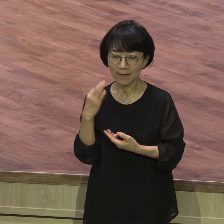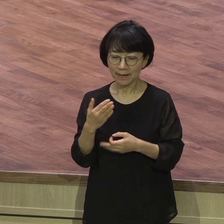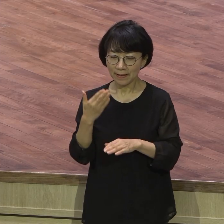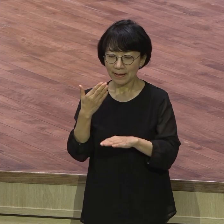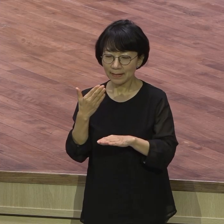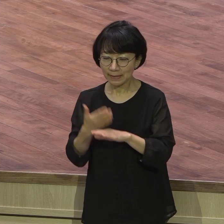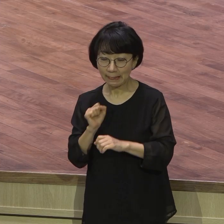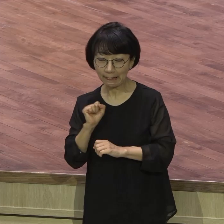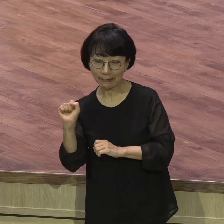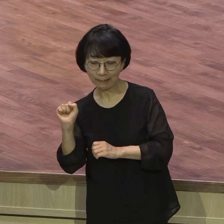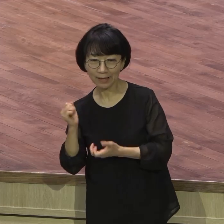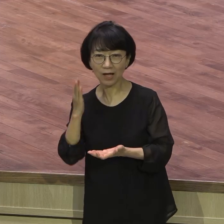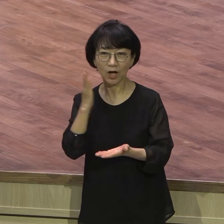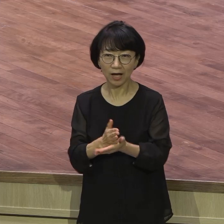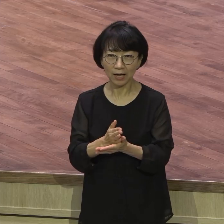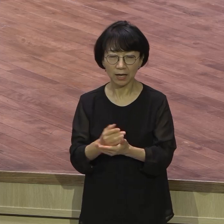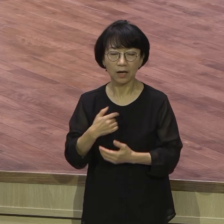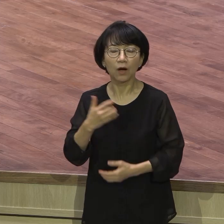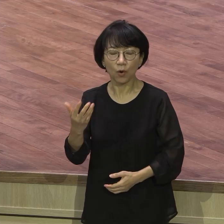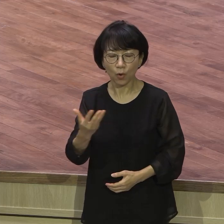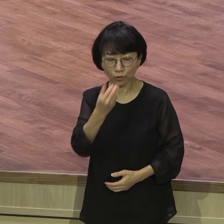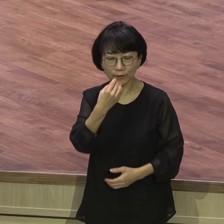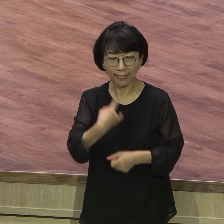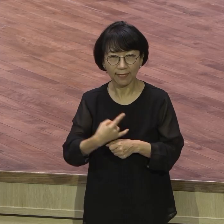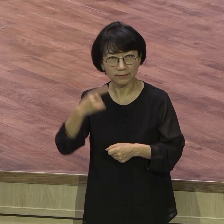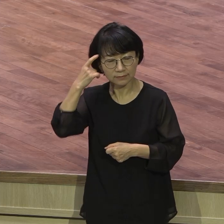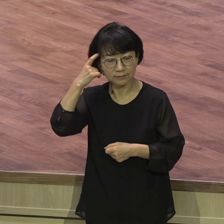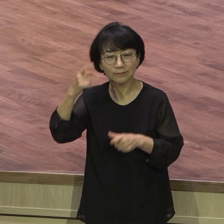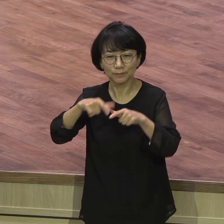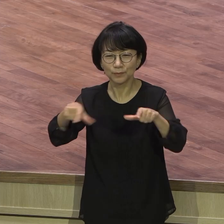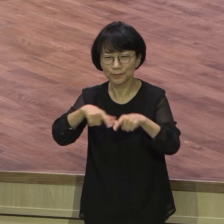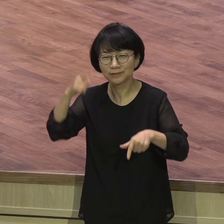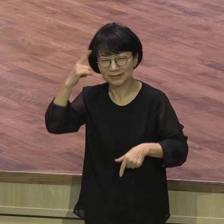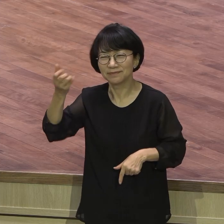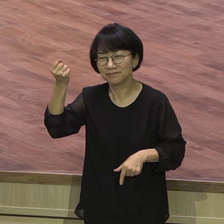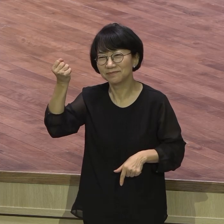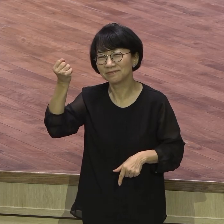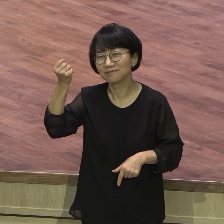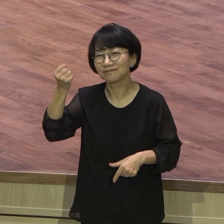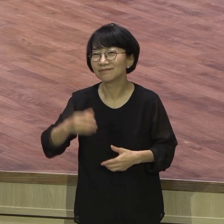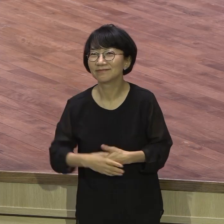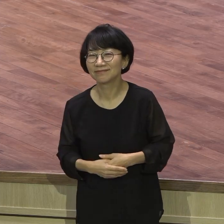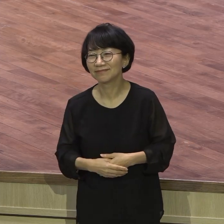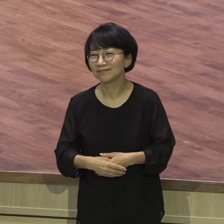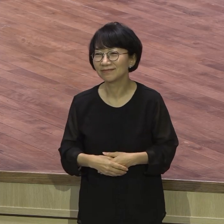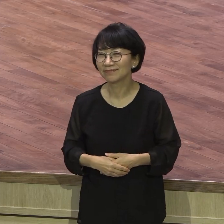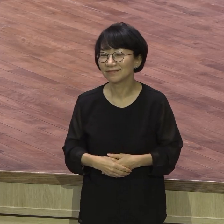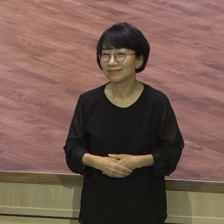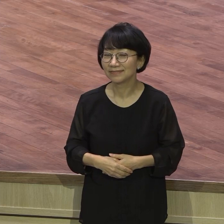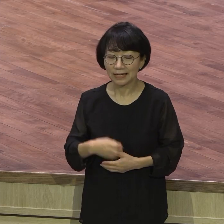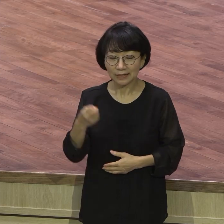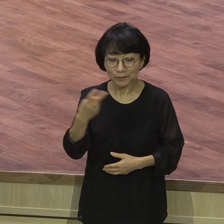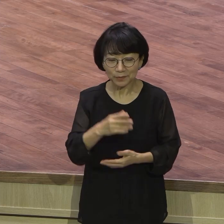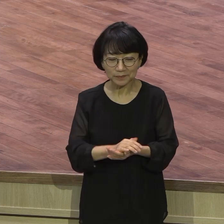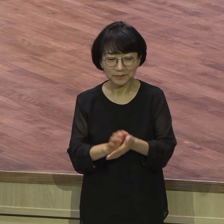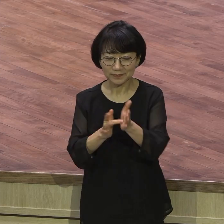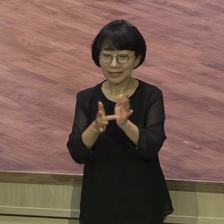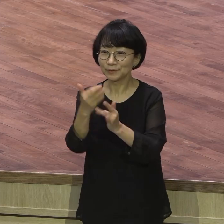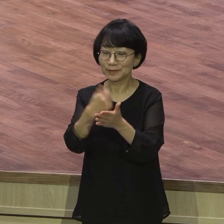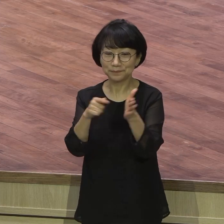것에 구애받지 않고 사는 삶. 이게 거룩이다. 그렇게 말을 하죠. 또 믿는 사람들은 우리가